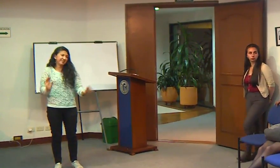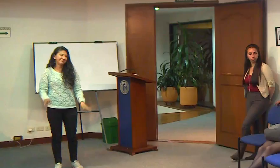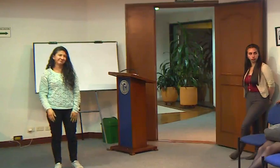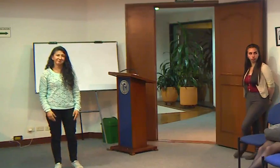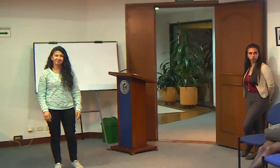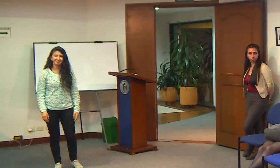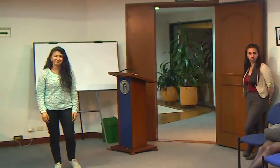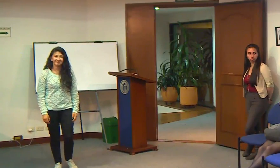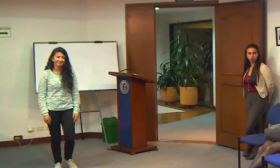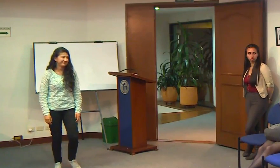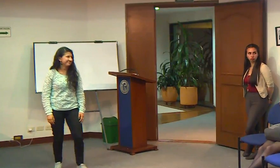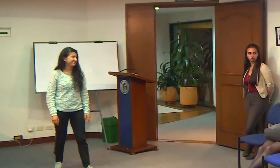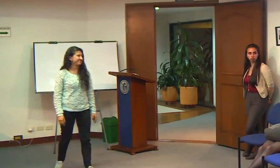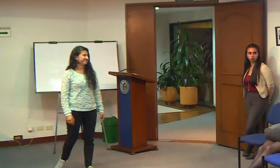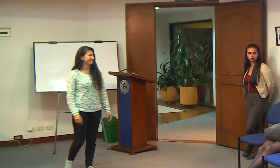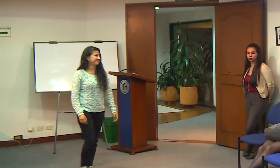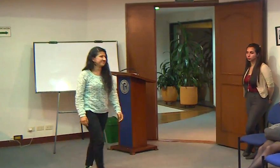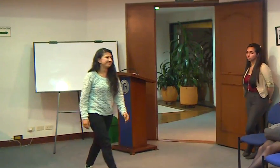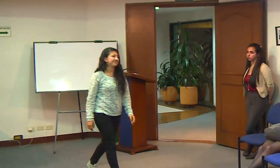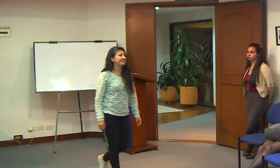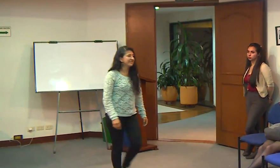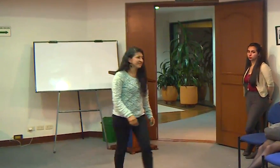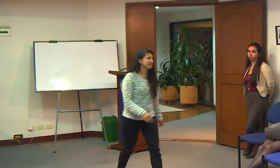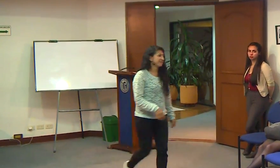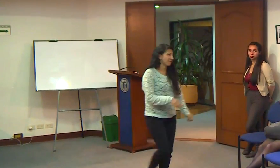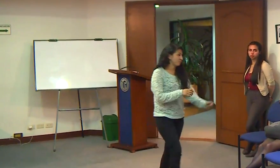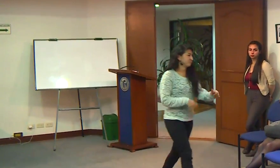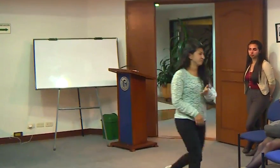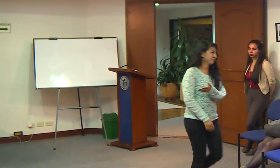actividad cultural de reconocimiento.